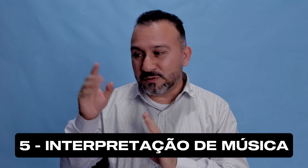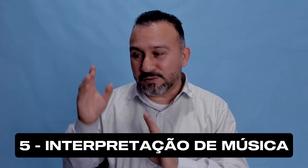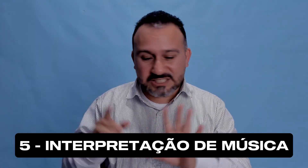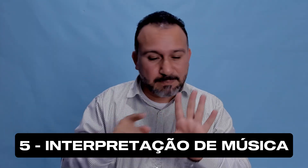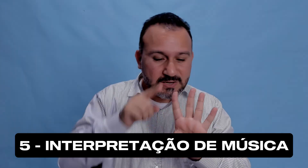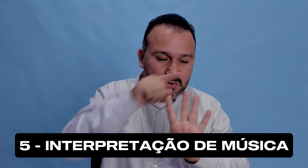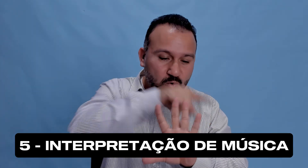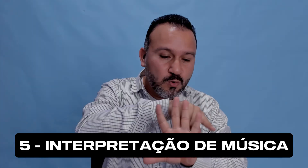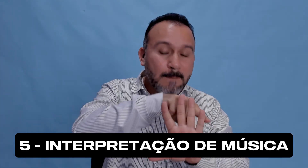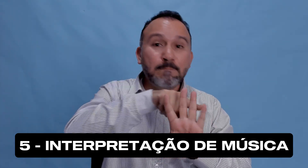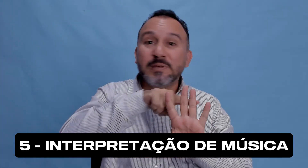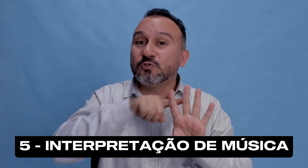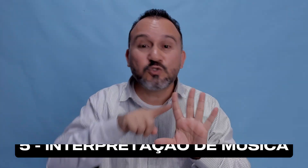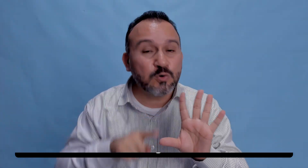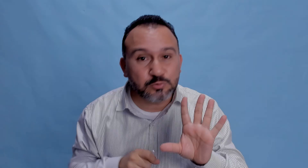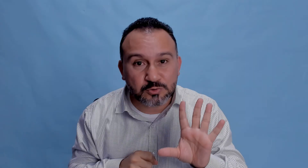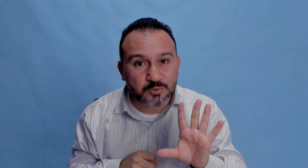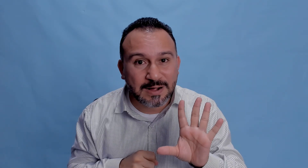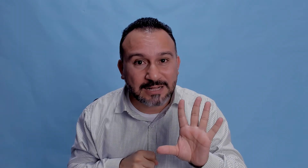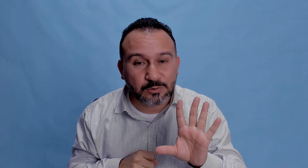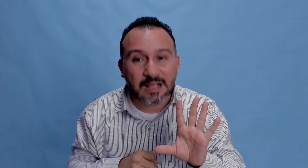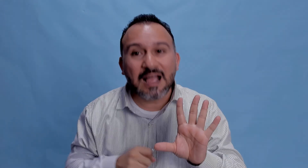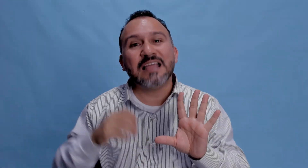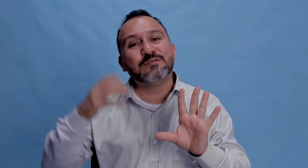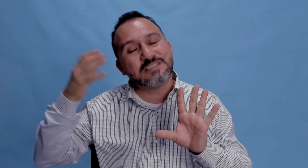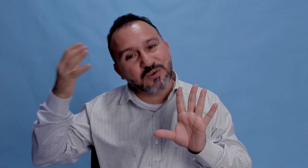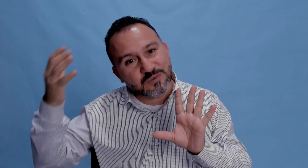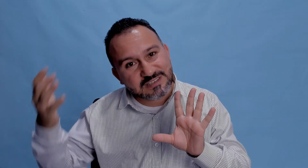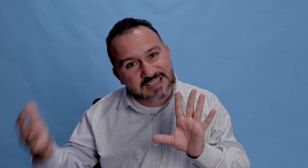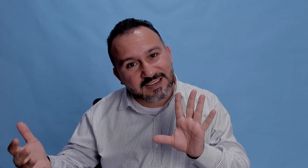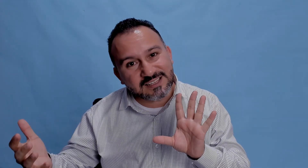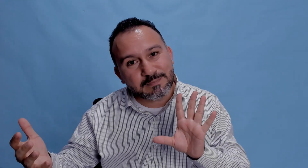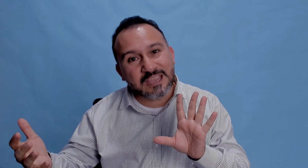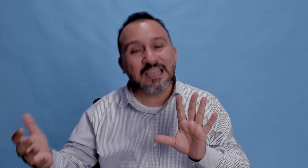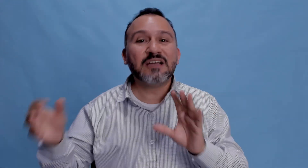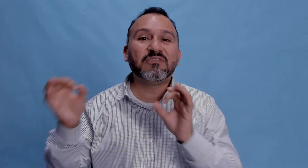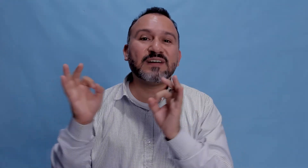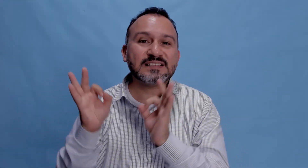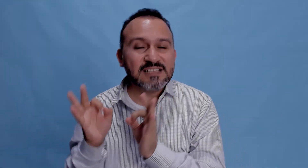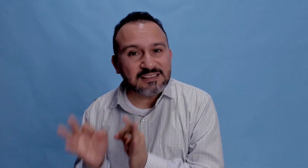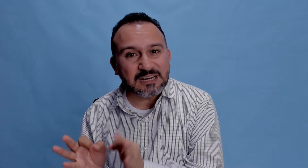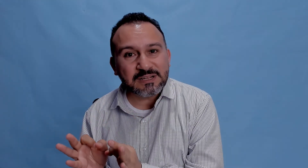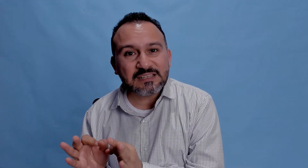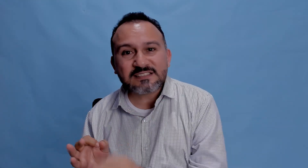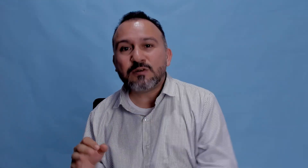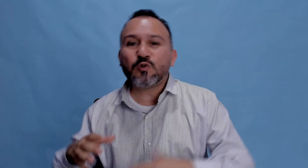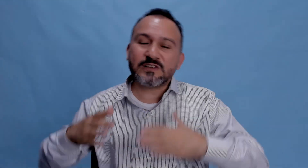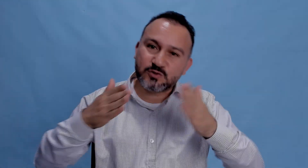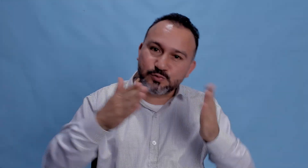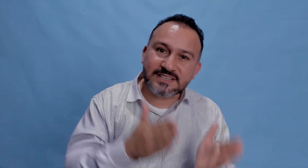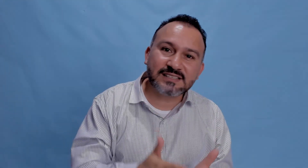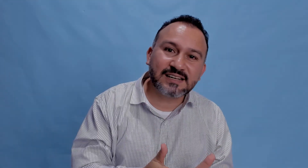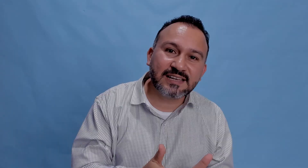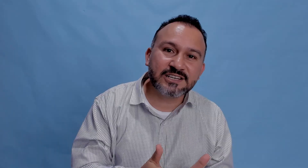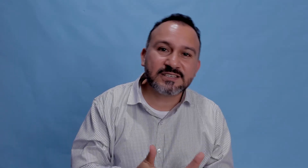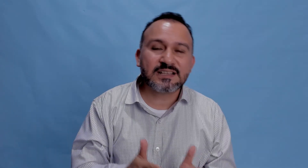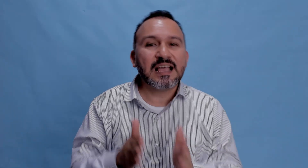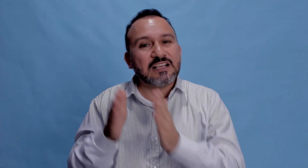você já passou pelos outros quatro. Aí você consegue também fazer interpretação com as suas estratégias, as